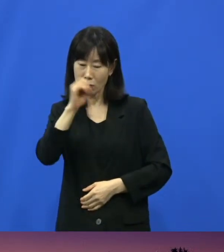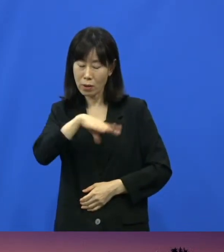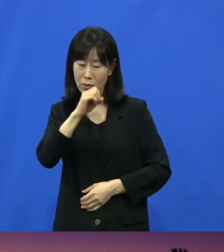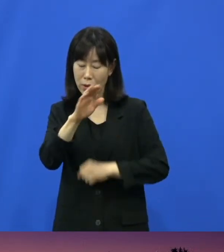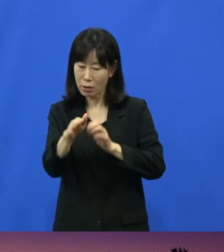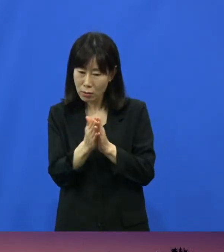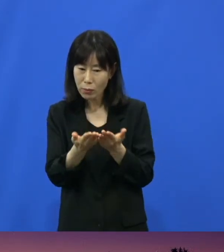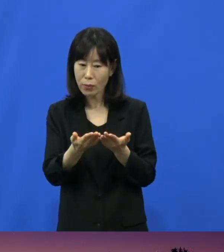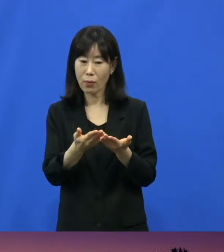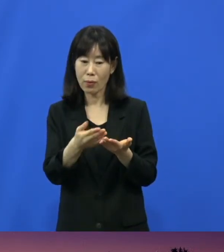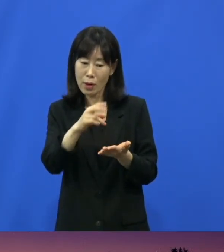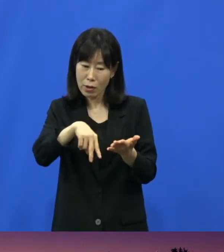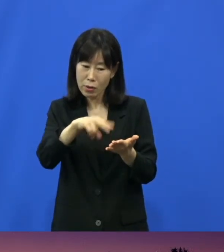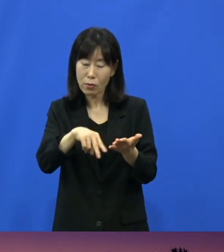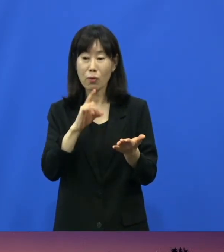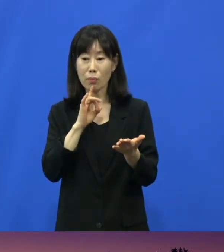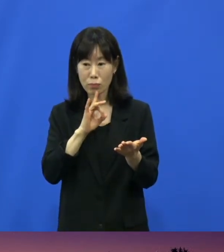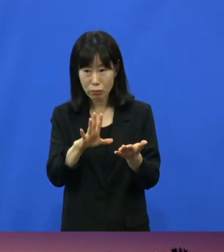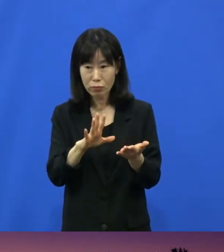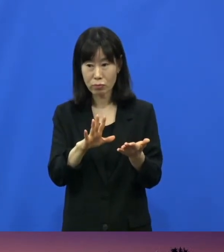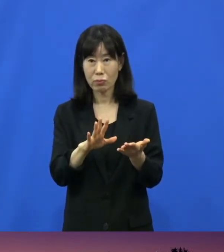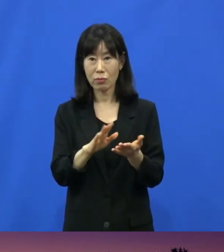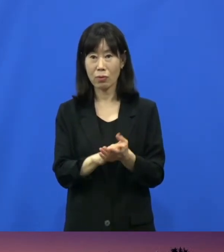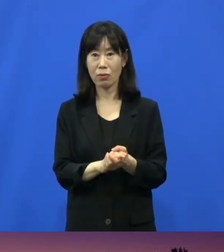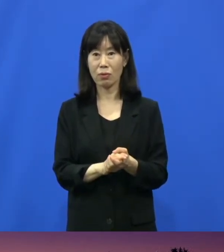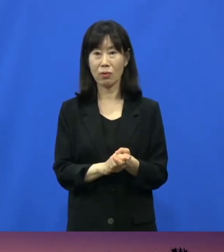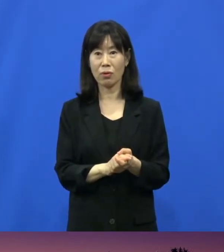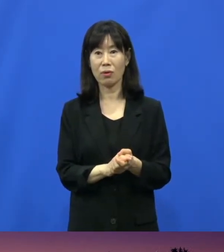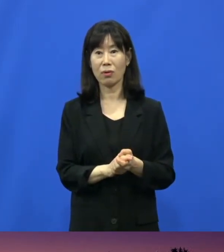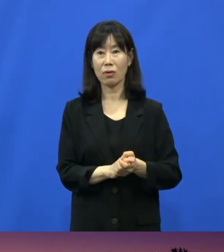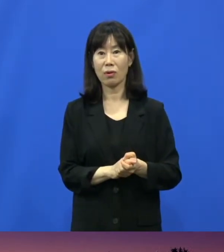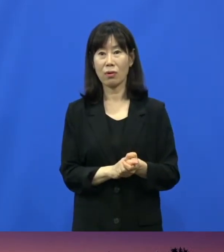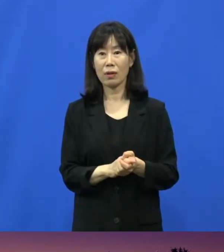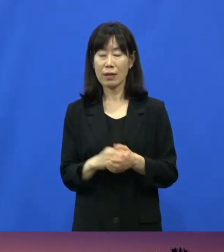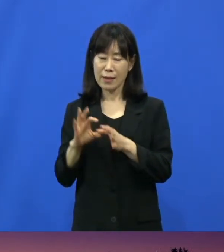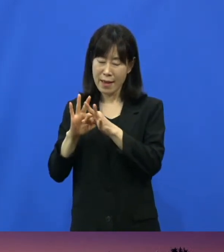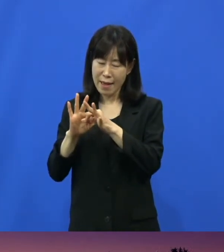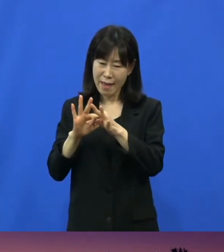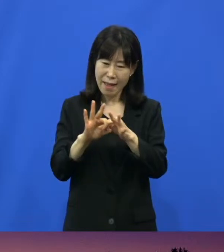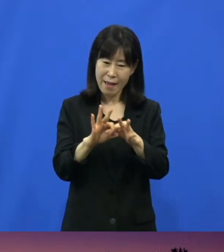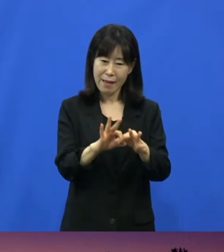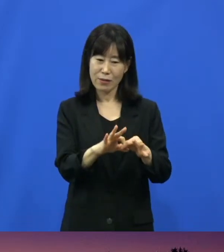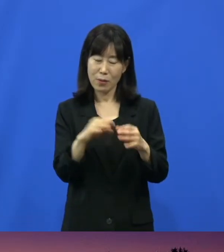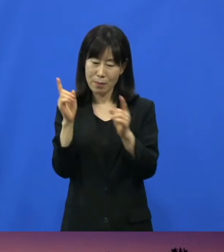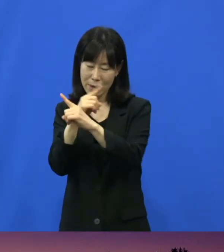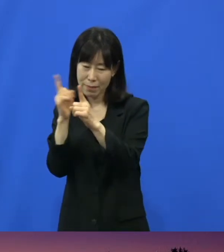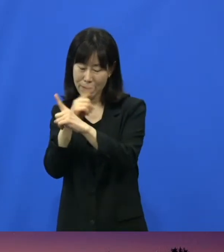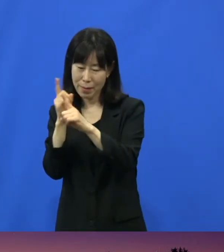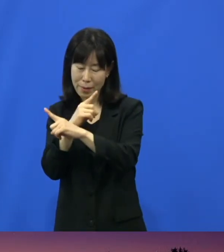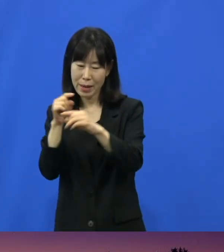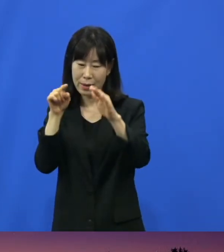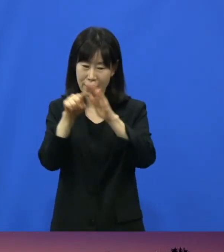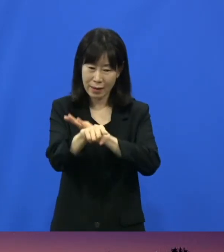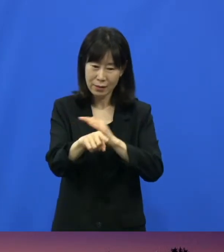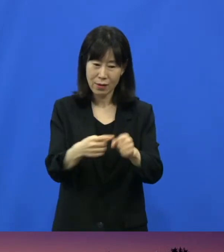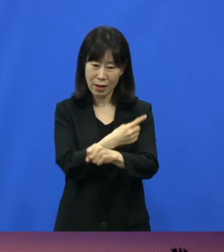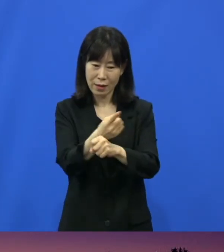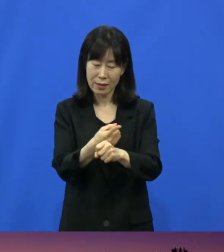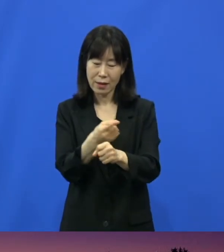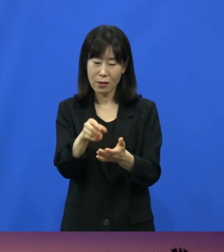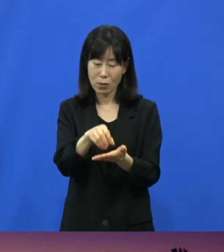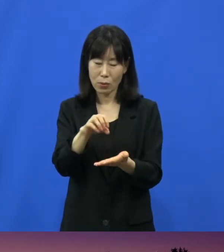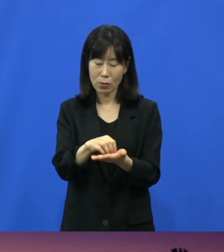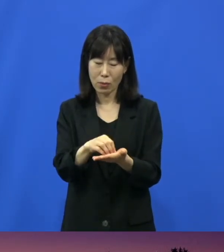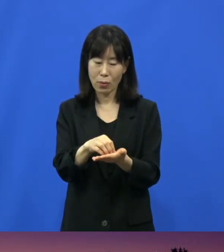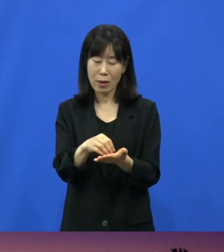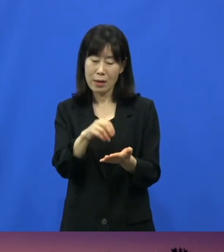그 사람만 가면 막 두려워가지고 침대 밑에 숨는데 계속 거기에 가서 성경을 읽는데 어느 날부터